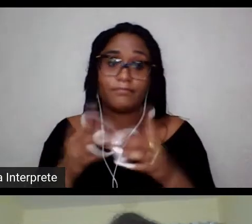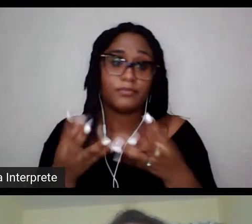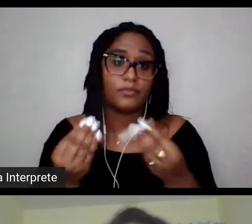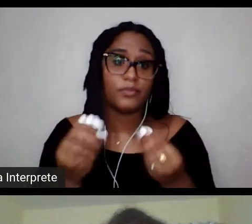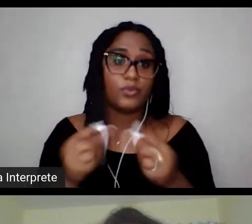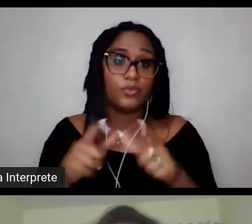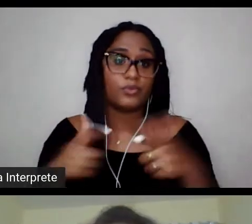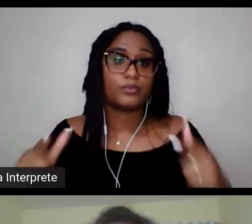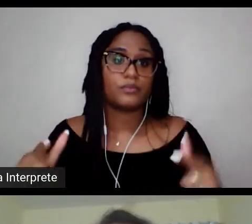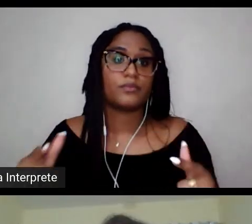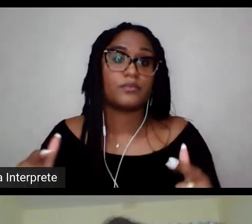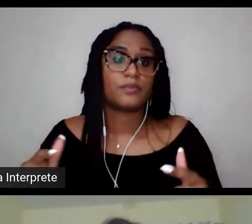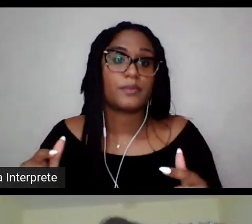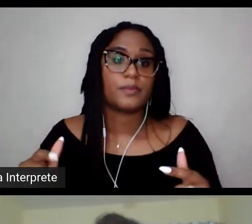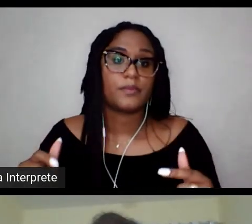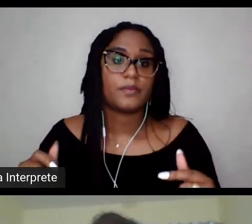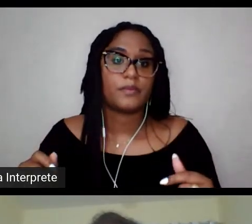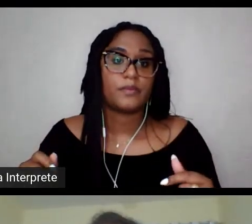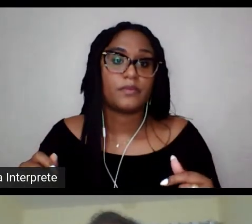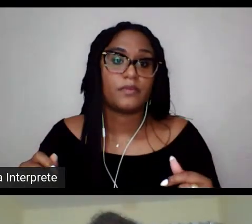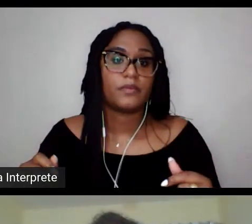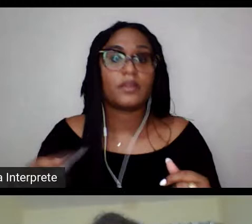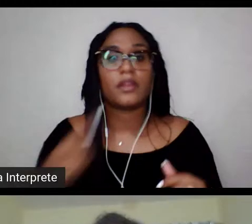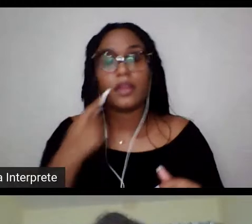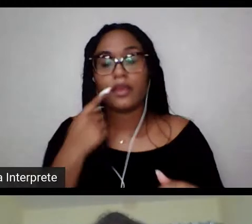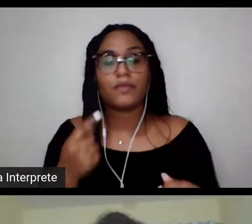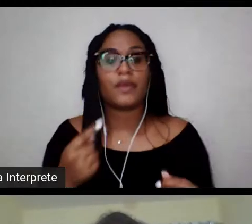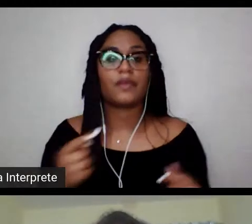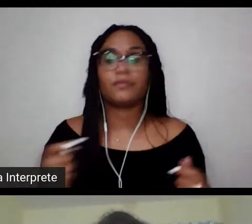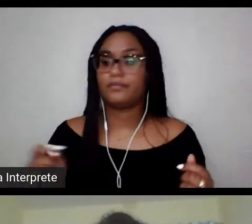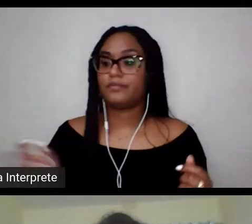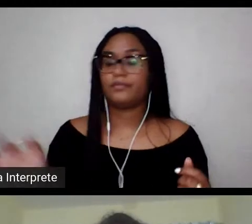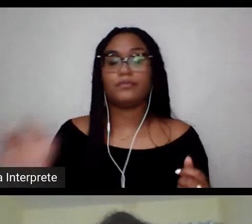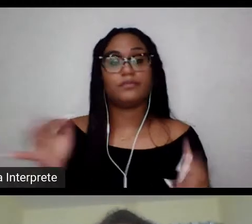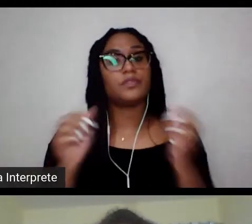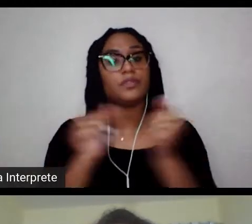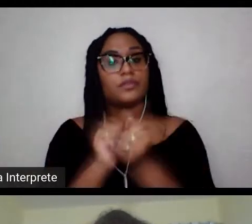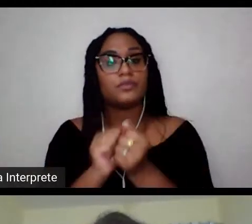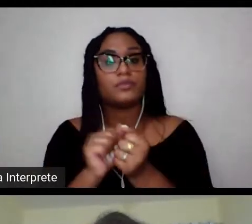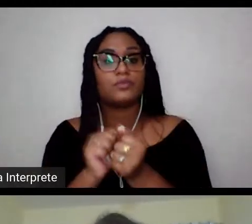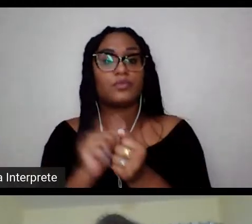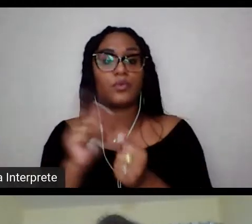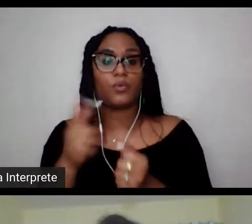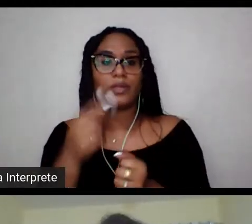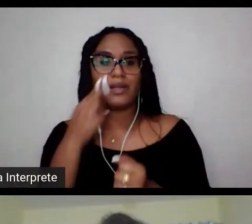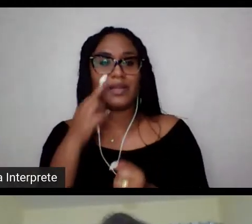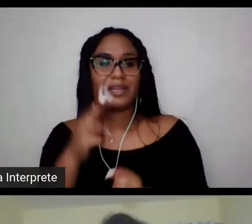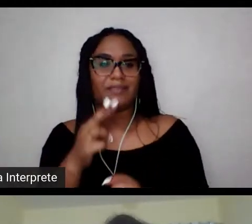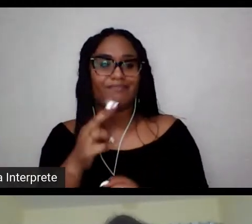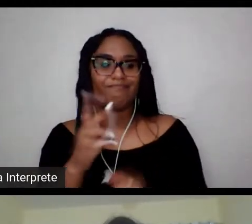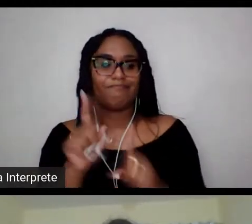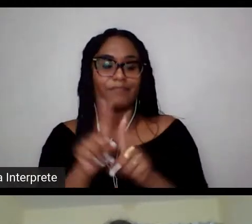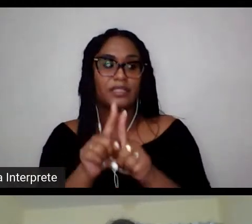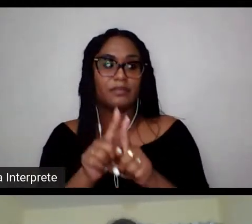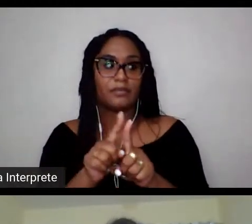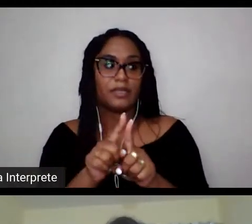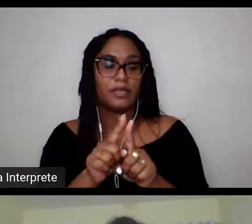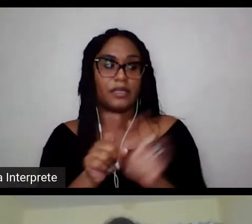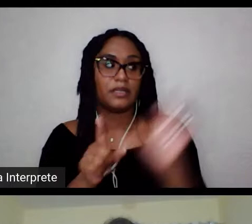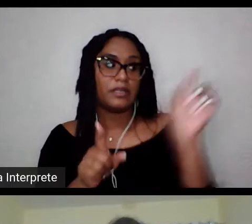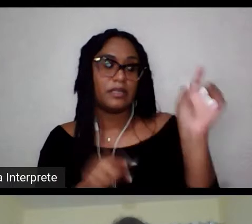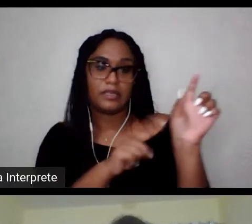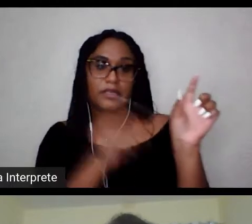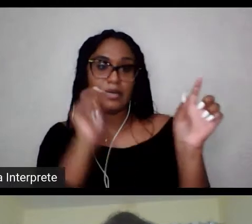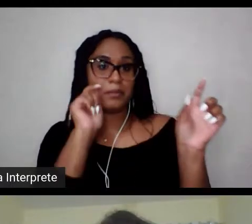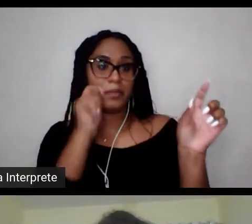Somando-se a isso, eu percebo hoje que a questão racial, e aí eu vi algumas perguntas